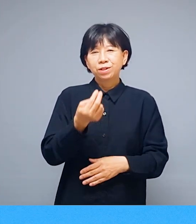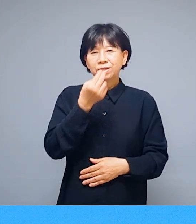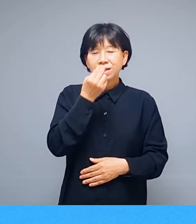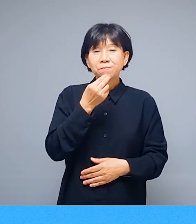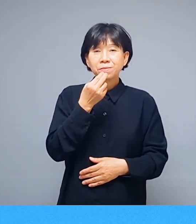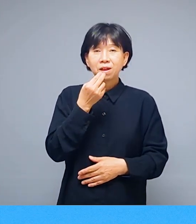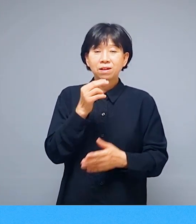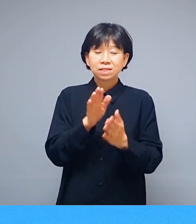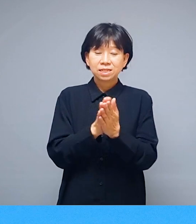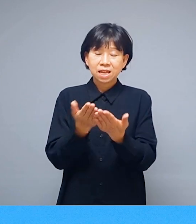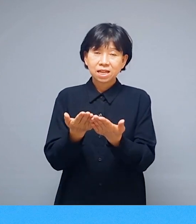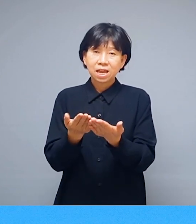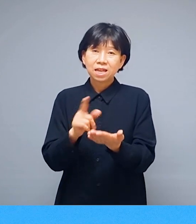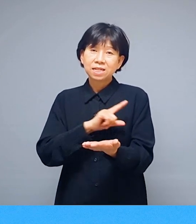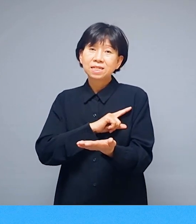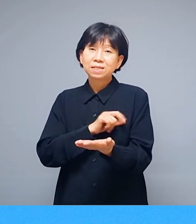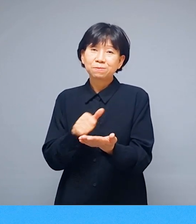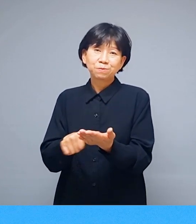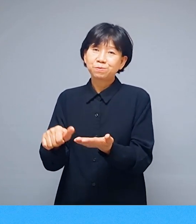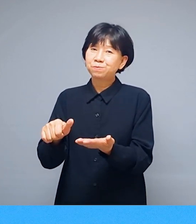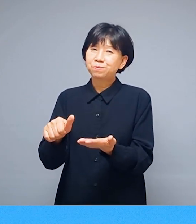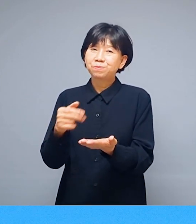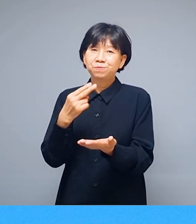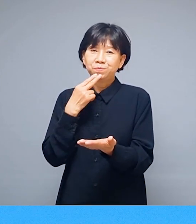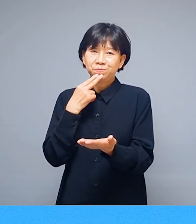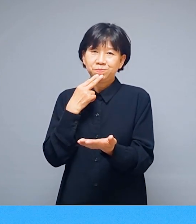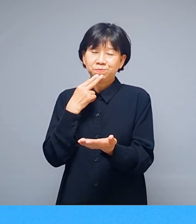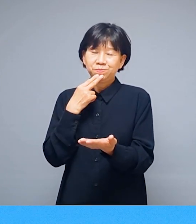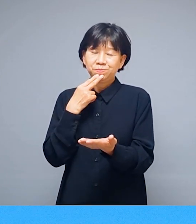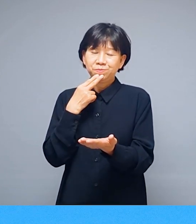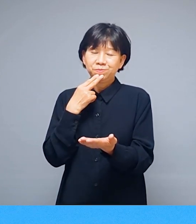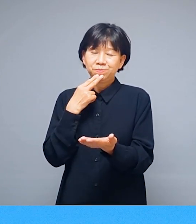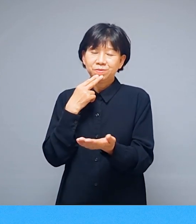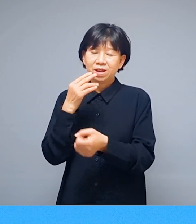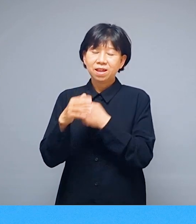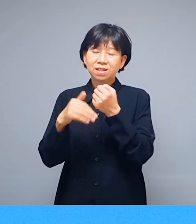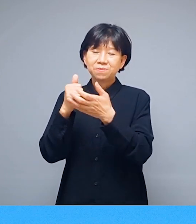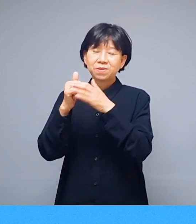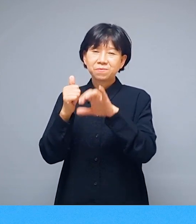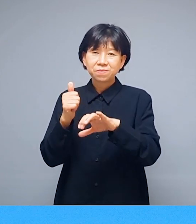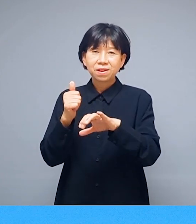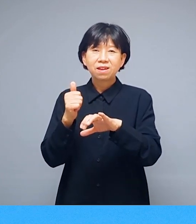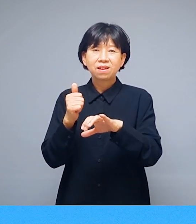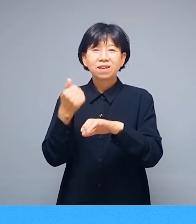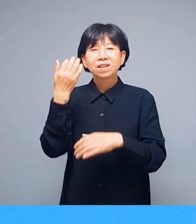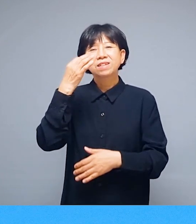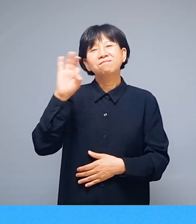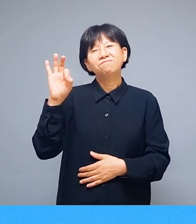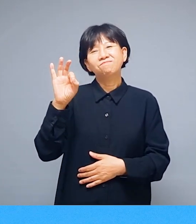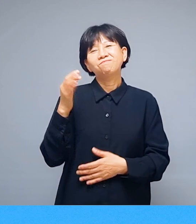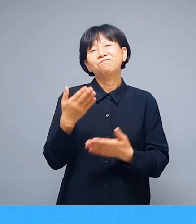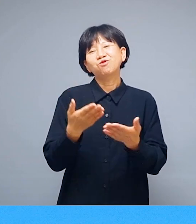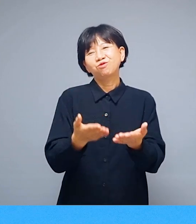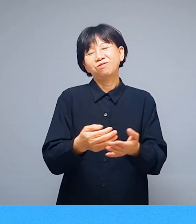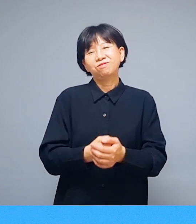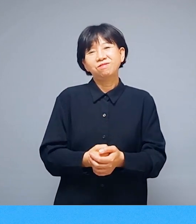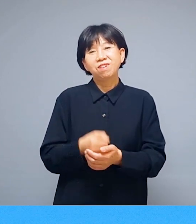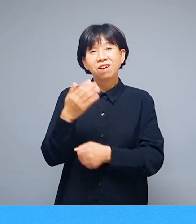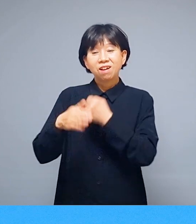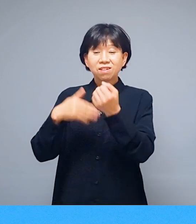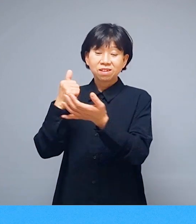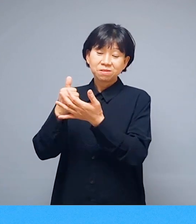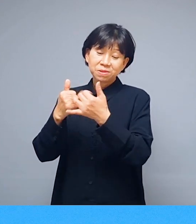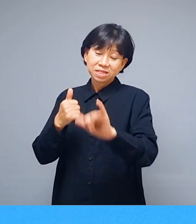생명책에서 결코 지우지 아니하고 내 아버지 앞과 천사들 앞에서 시인하리라. 이 말씀은요, 하나님의